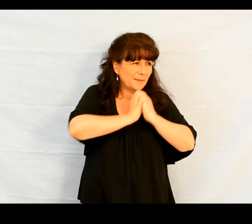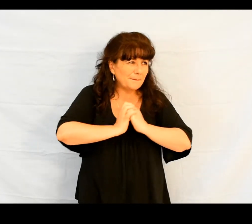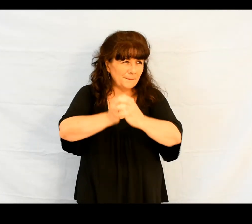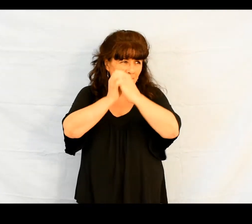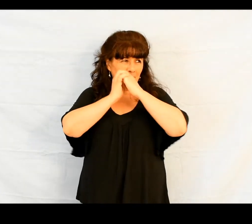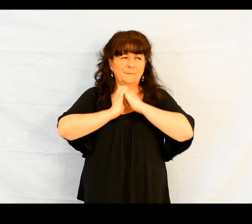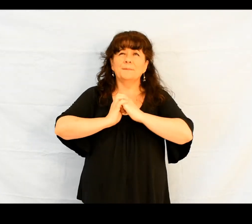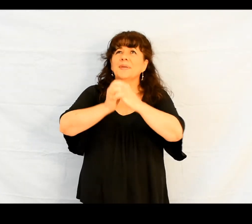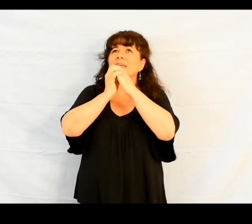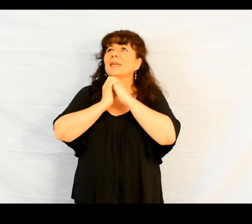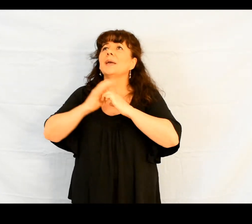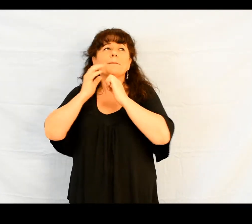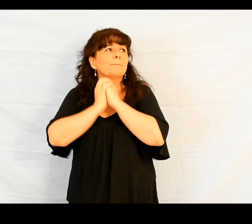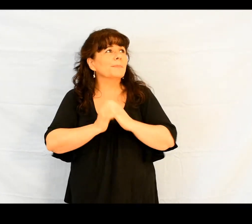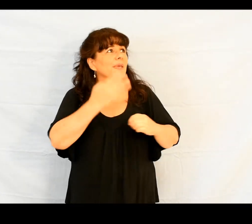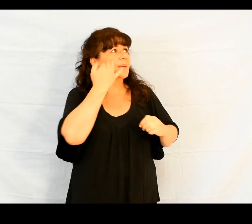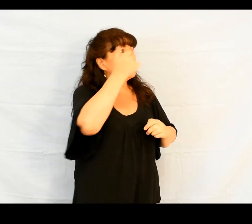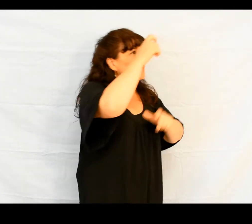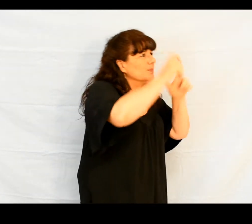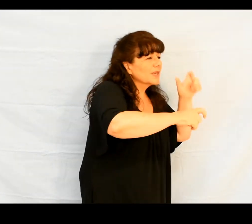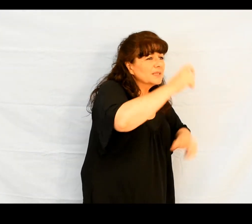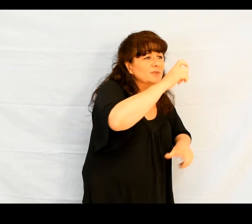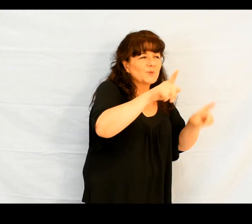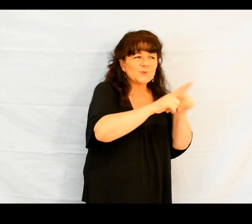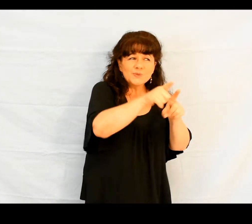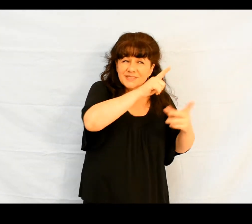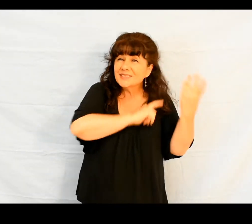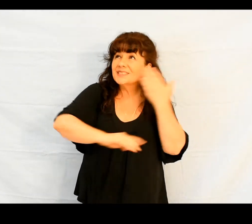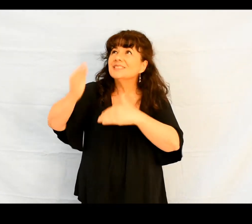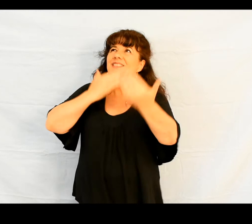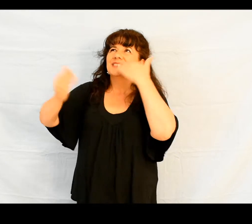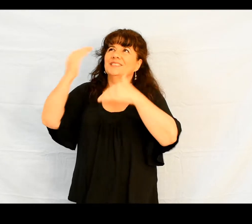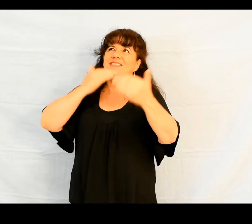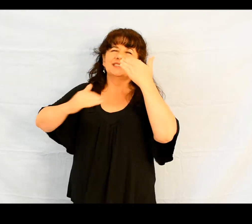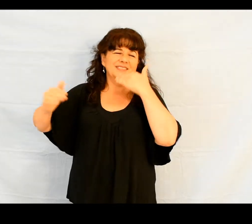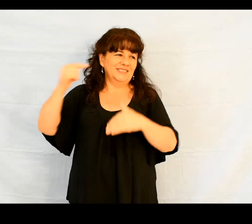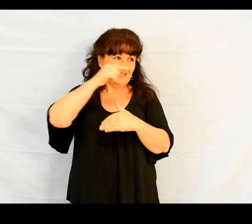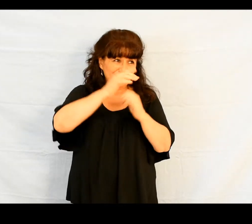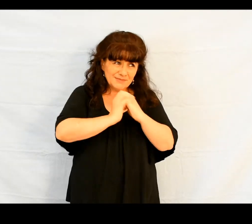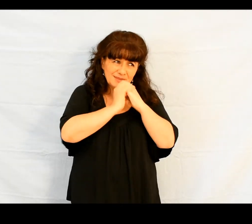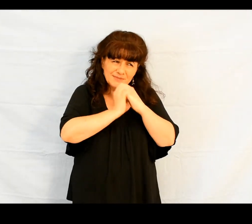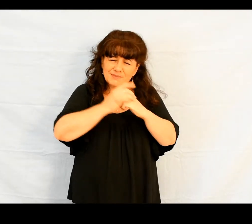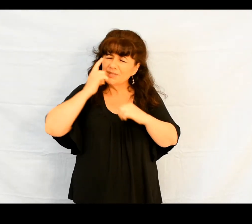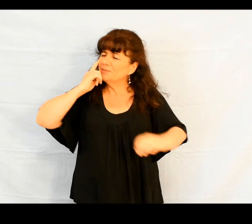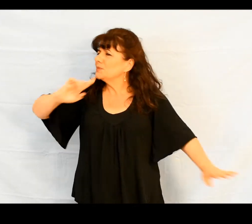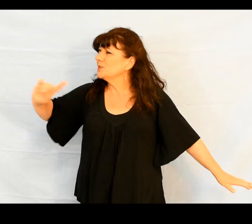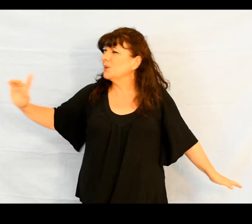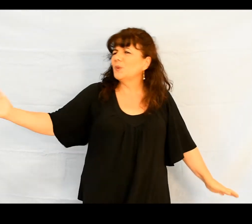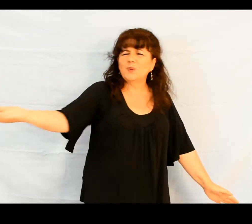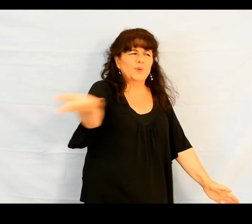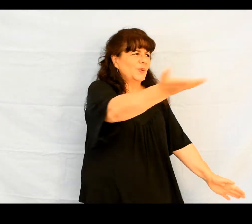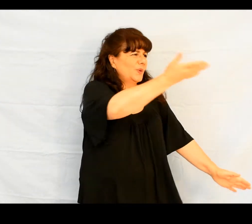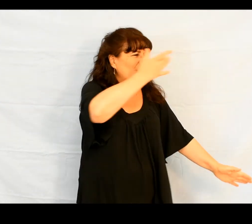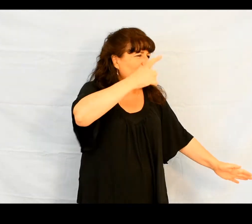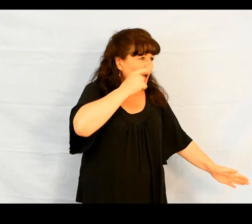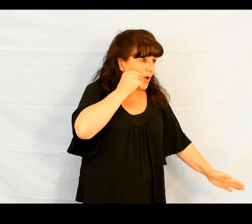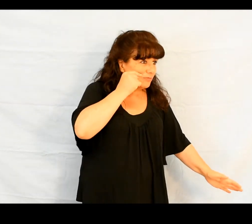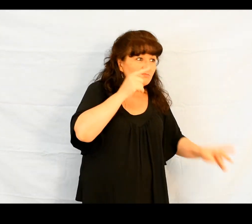des intercessions et des actions de grâce pour tous les hommes, pour les chefs d'État et